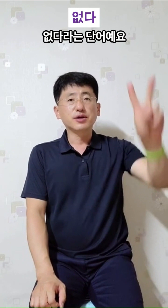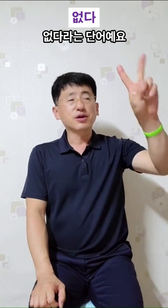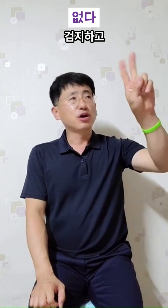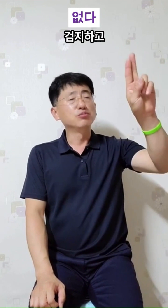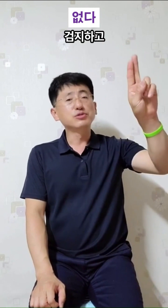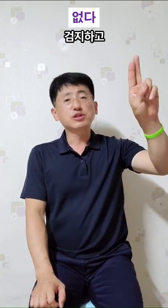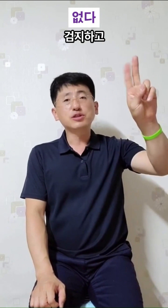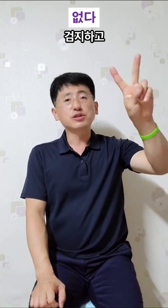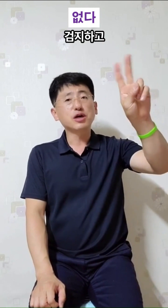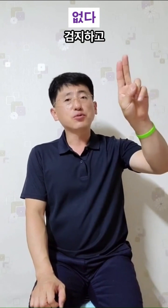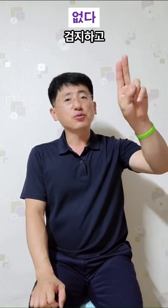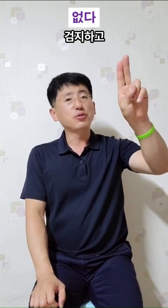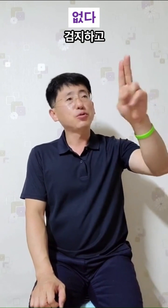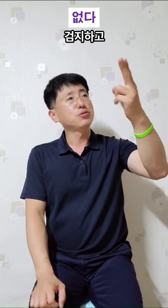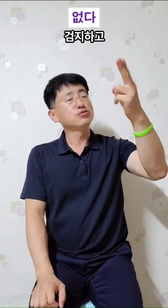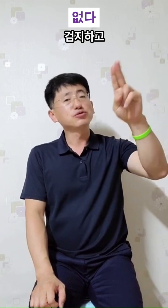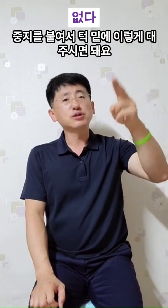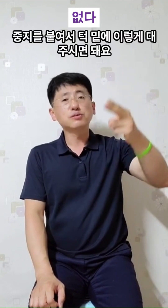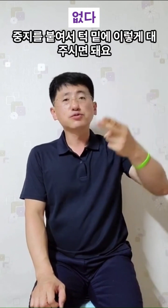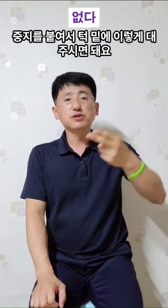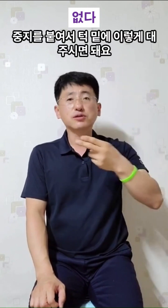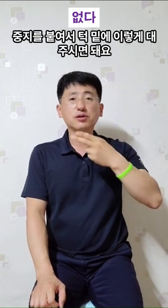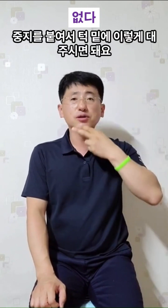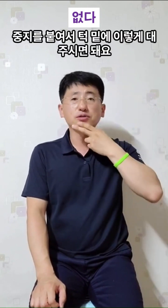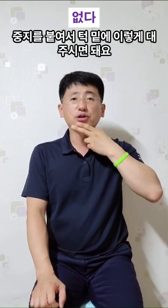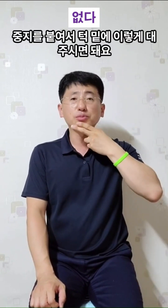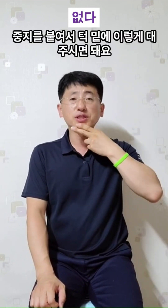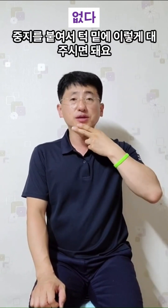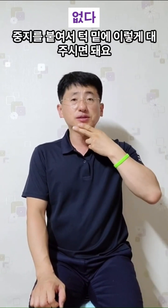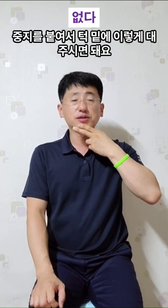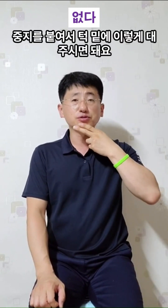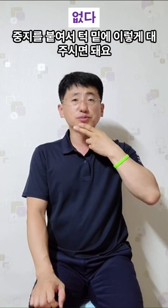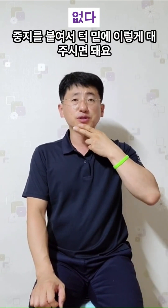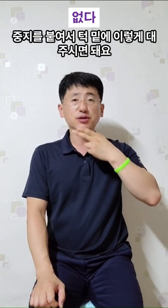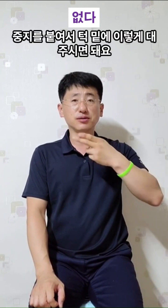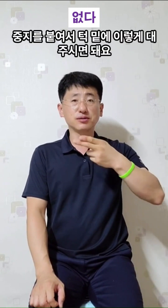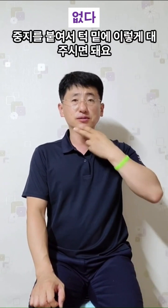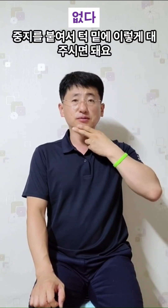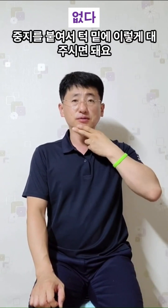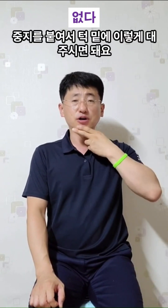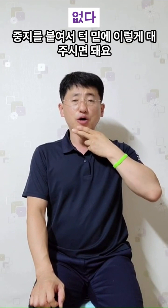이 검지하고 중지를 붙여서 턱 밑에 이렇게 대주시면 돼요.